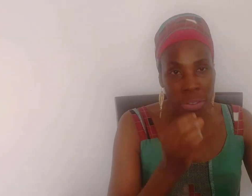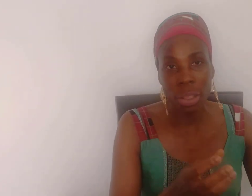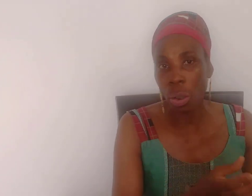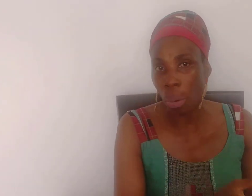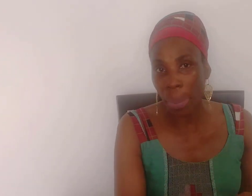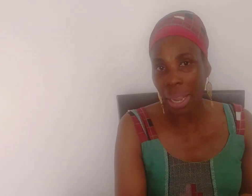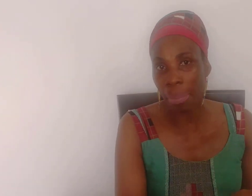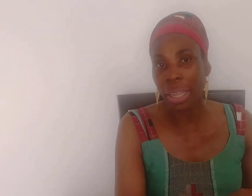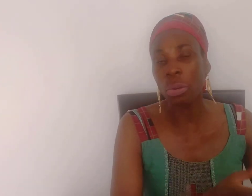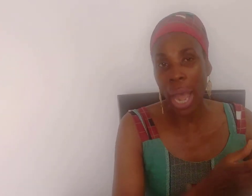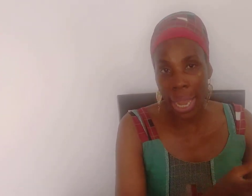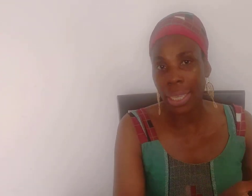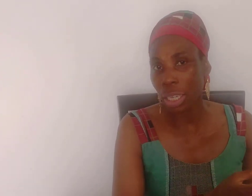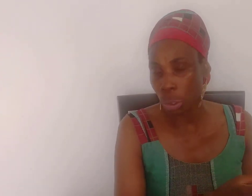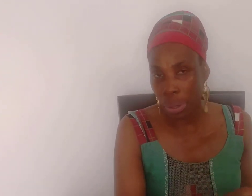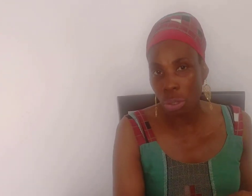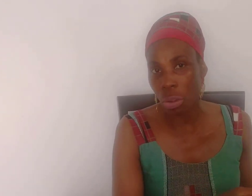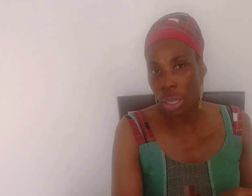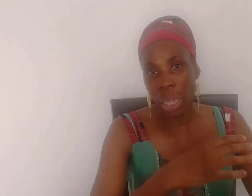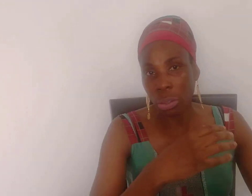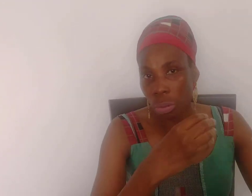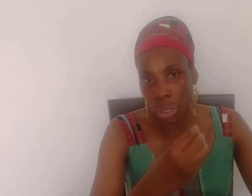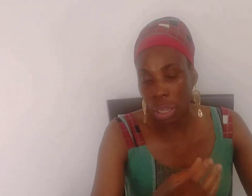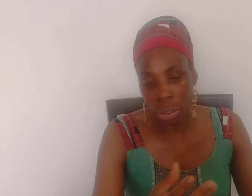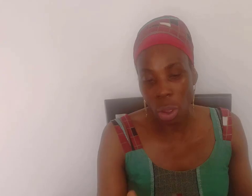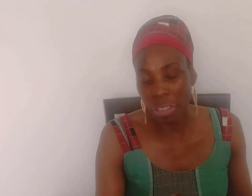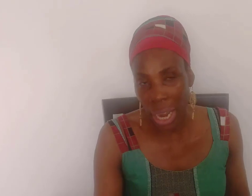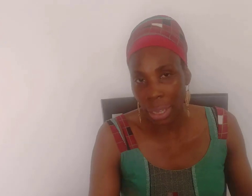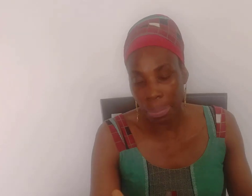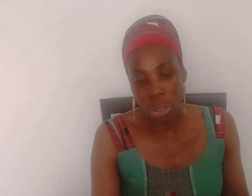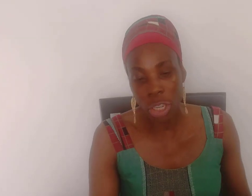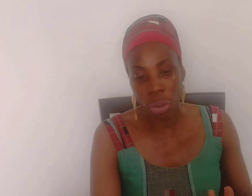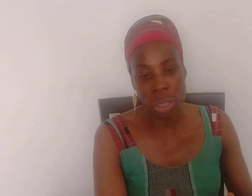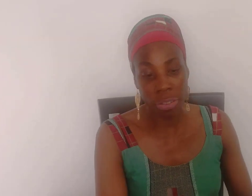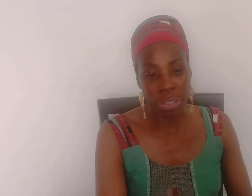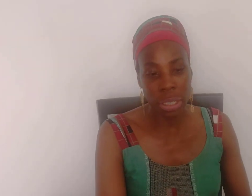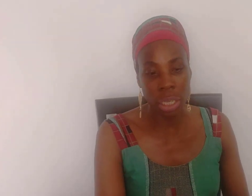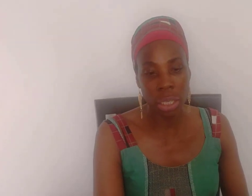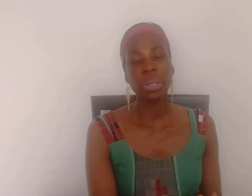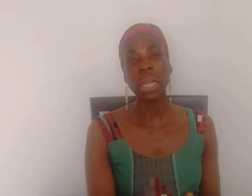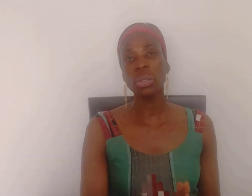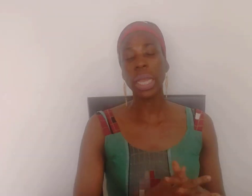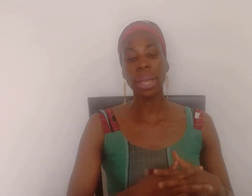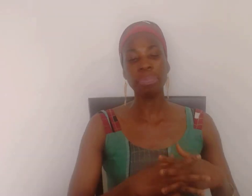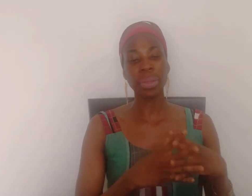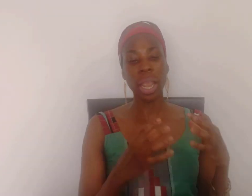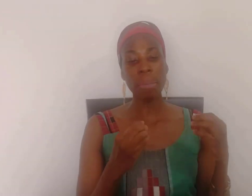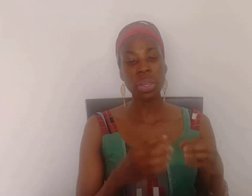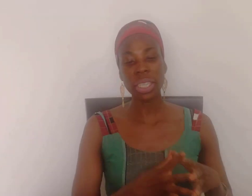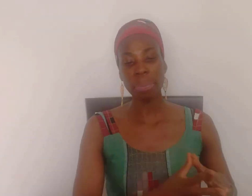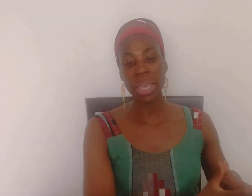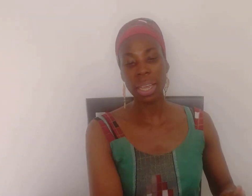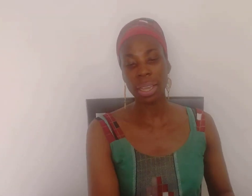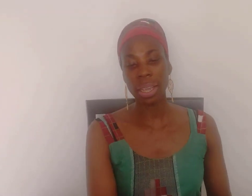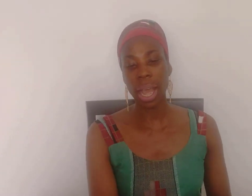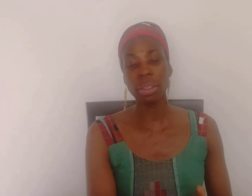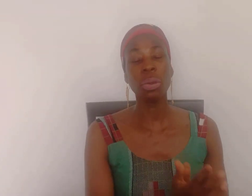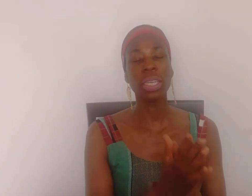devido acompanhamento a essas pessoas. Portanto, quando eu estou a falar de pessoas com deficiência. Portanto, em Moçambique a